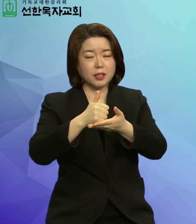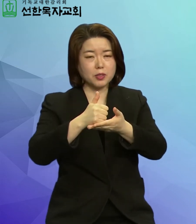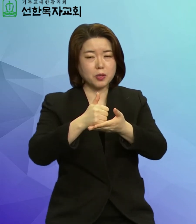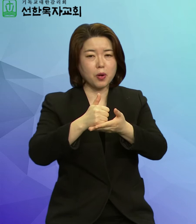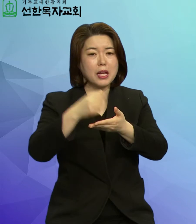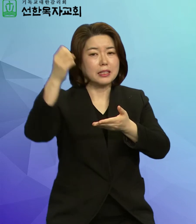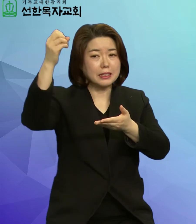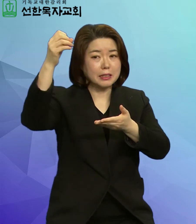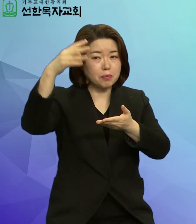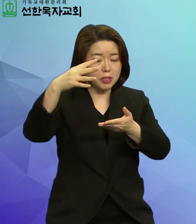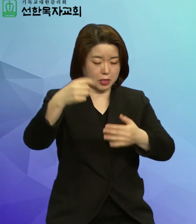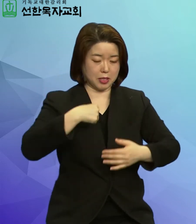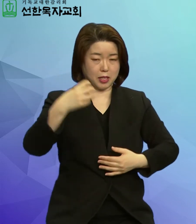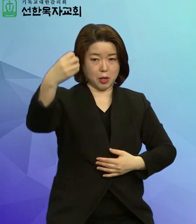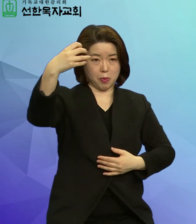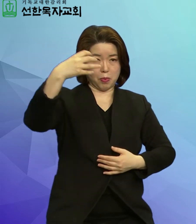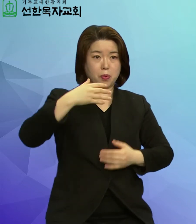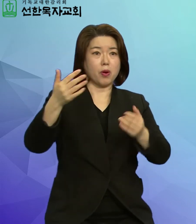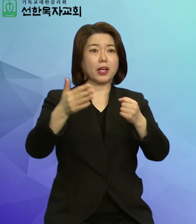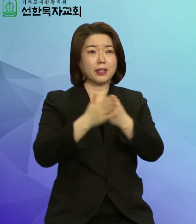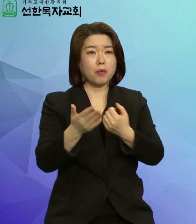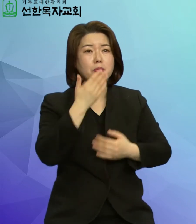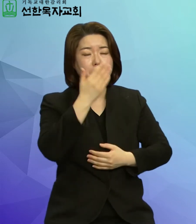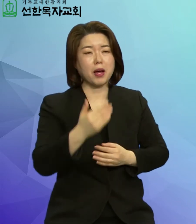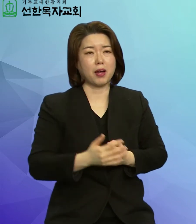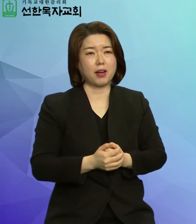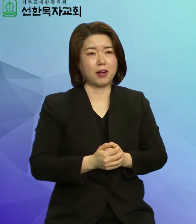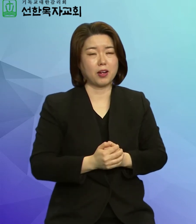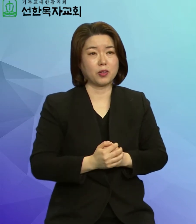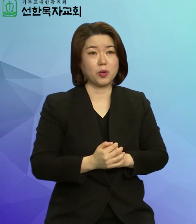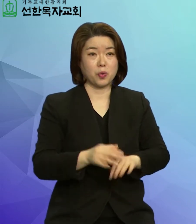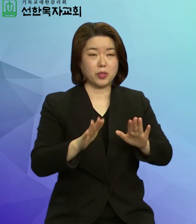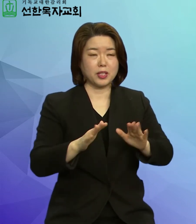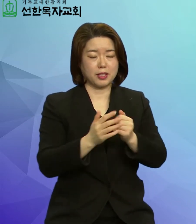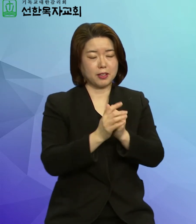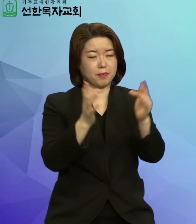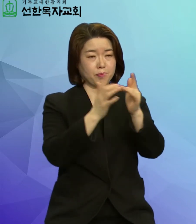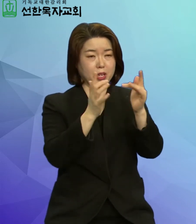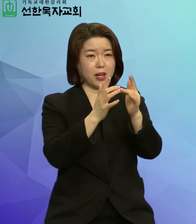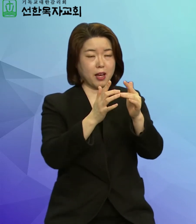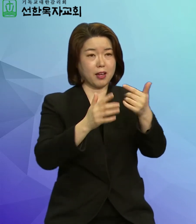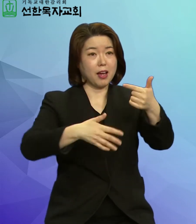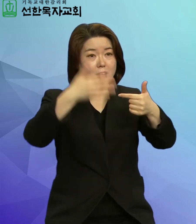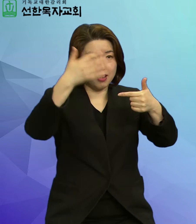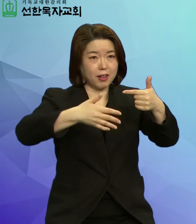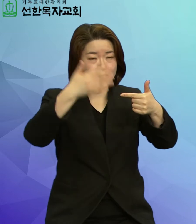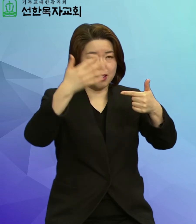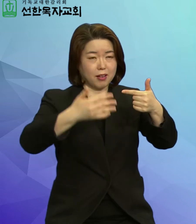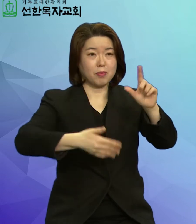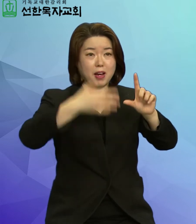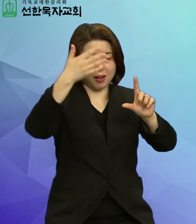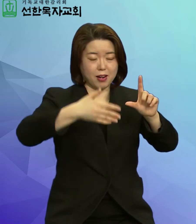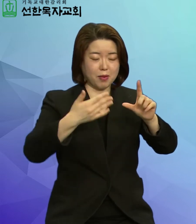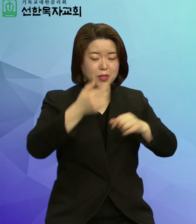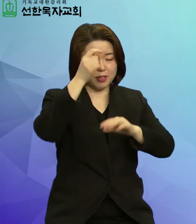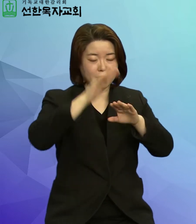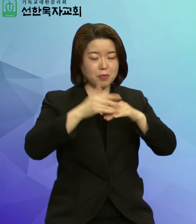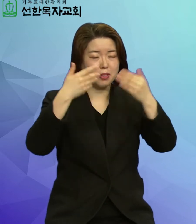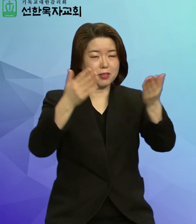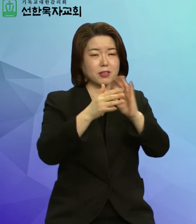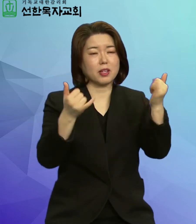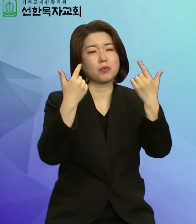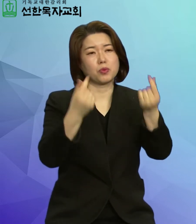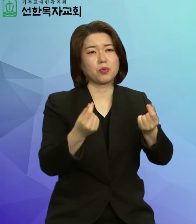여러분의 마음에 비춰주셔서 그런 겁니다. 오늘 이렇게 온라인 생방송으로 예배 드리시는